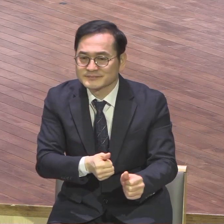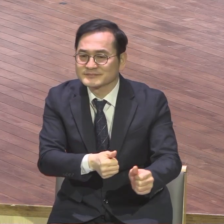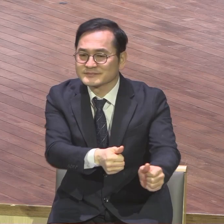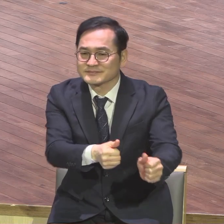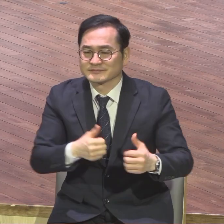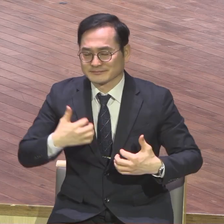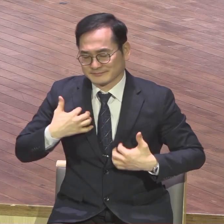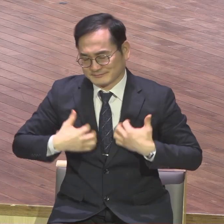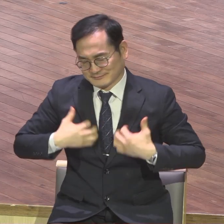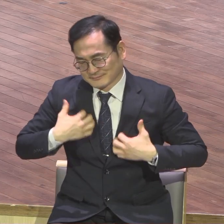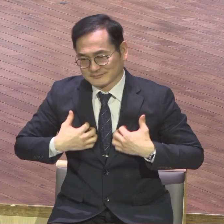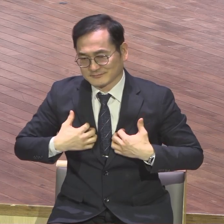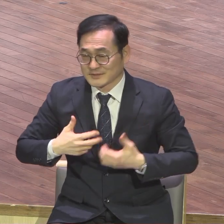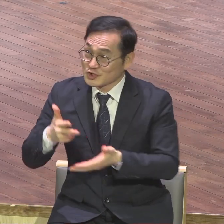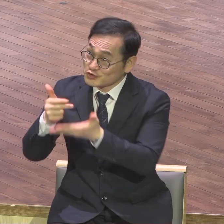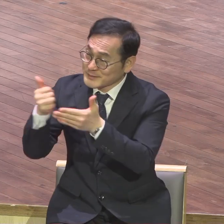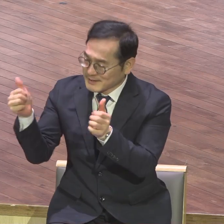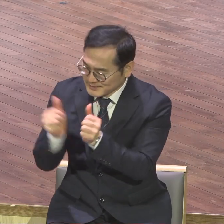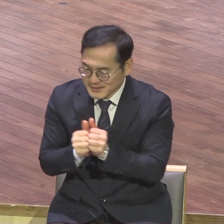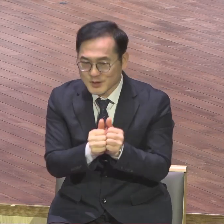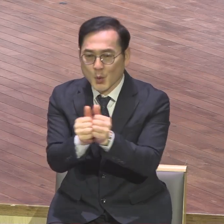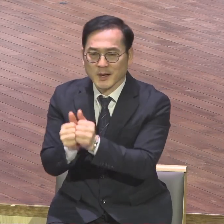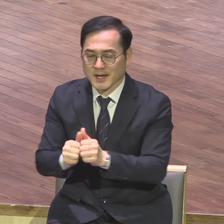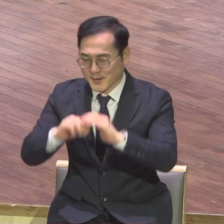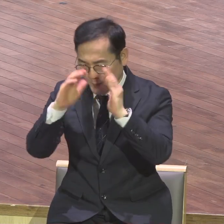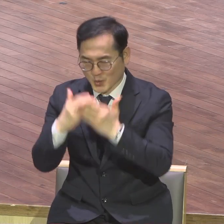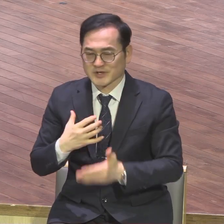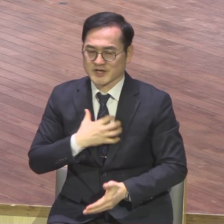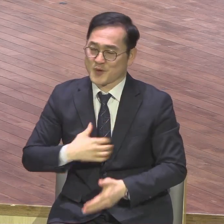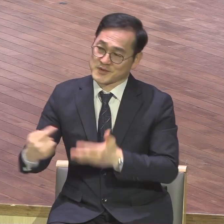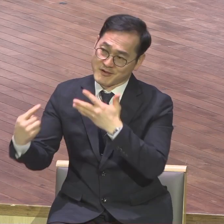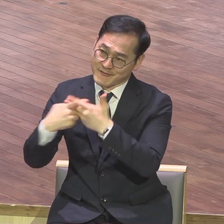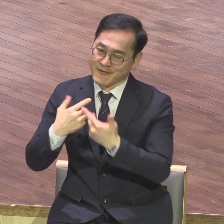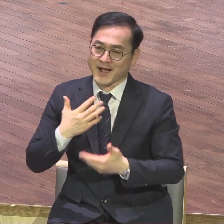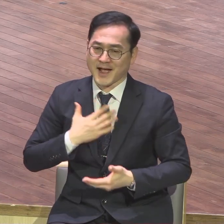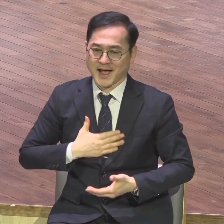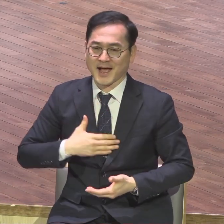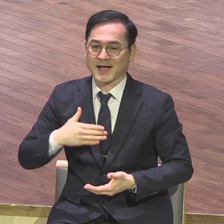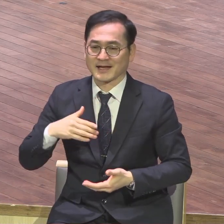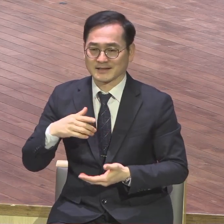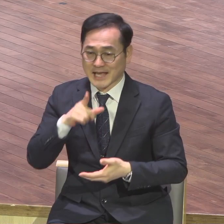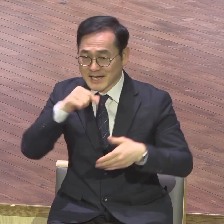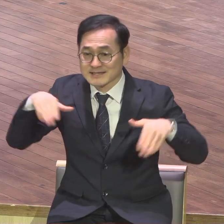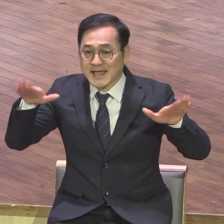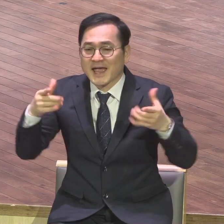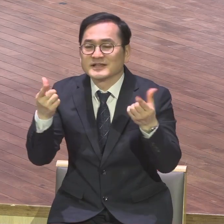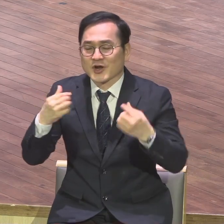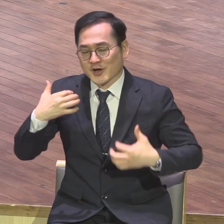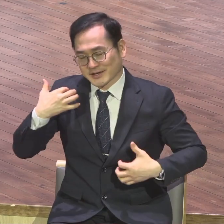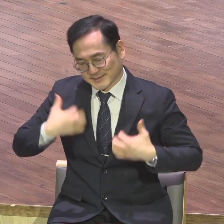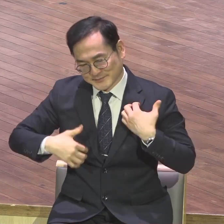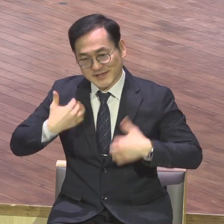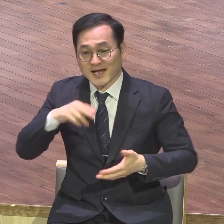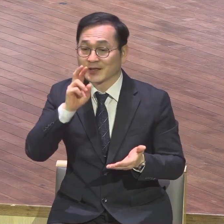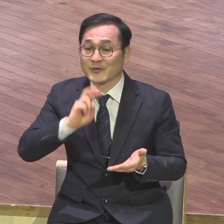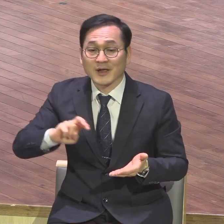나와 동행하시고 모든 염려 아시니 나는 숲의 새와 같이